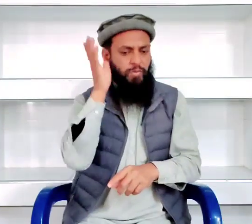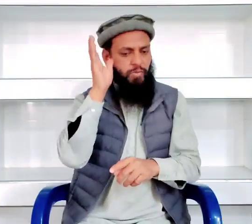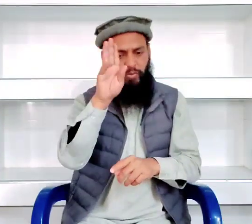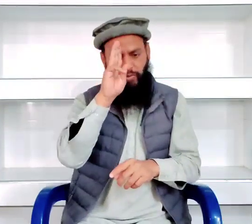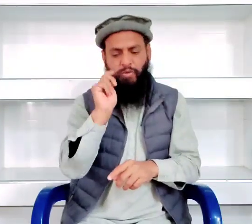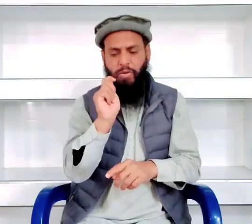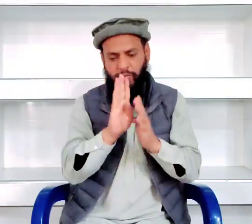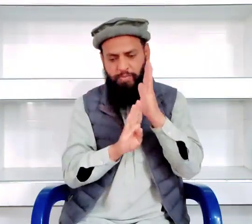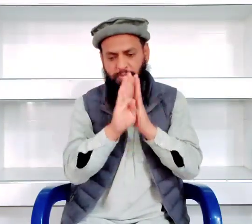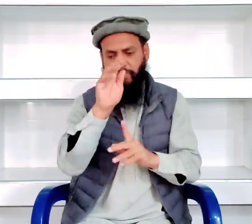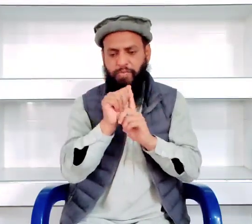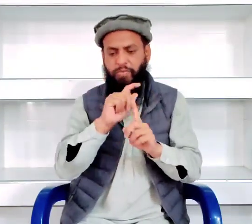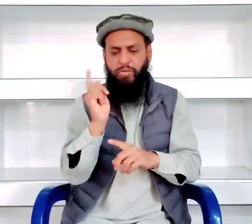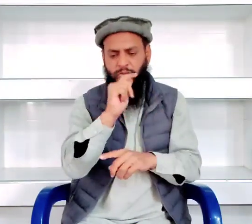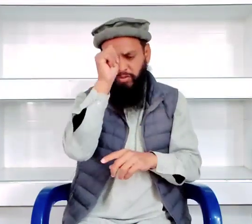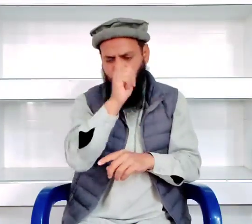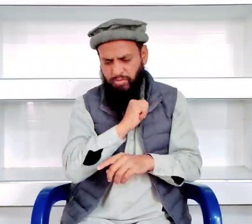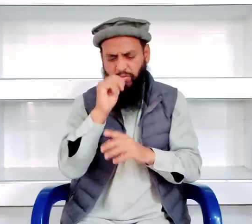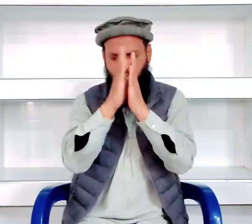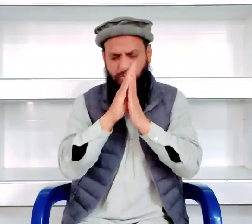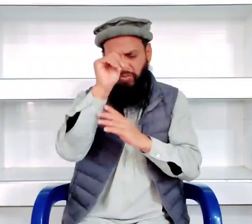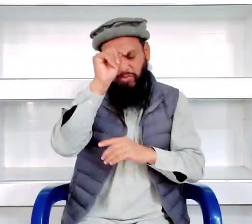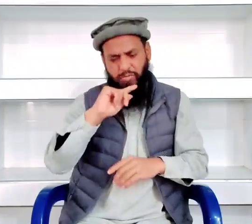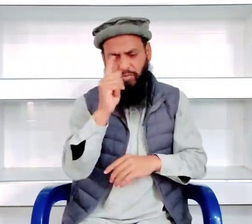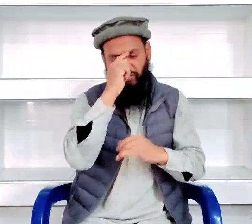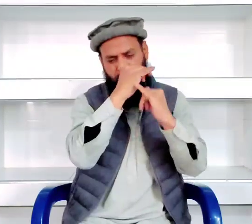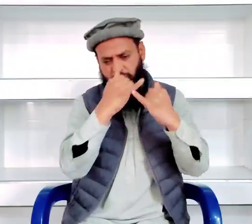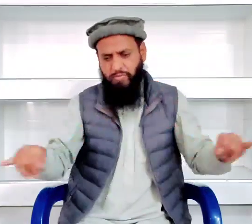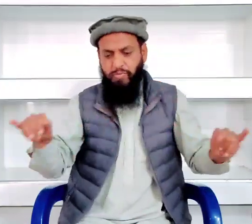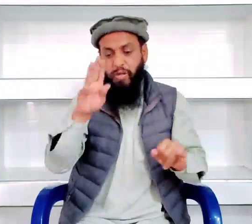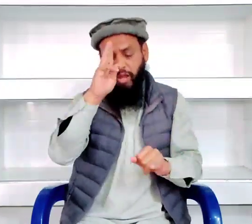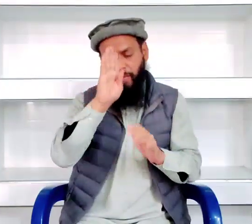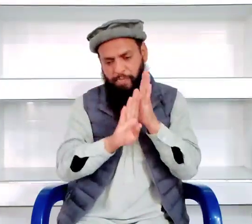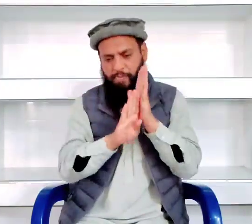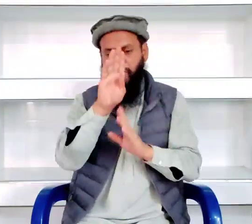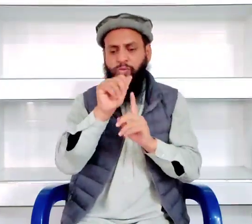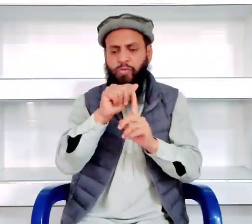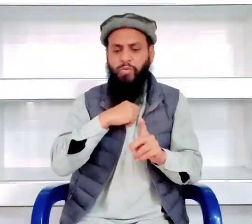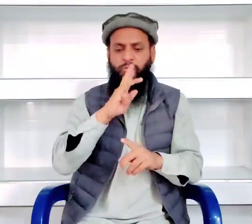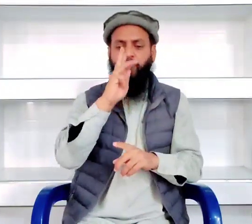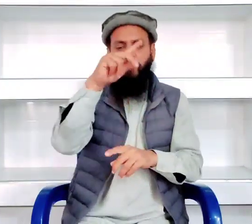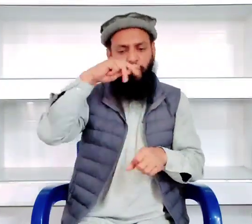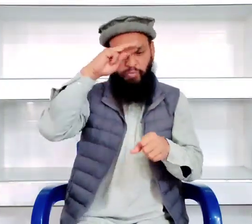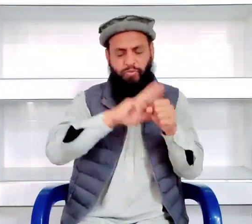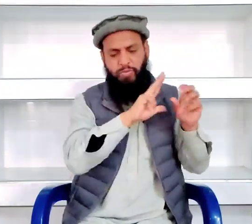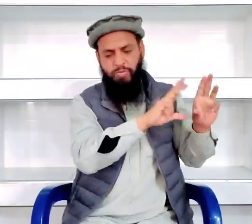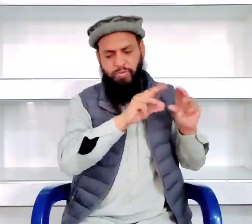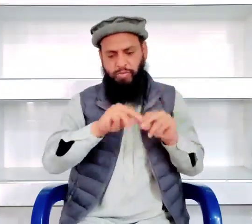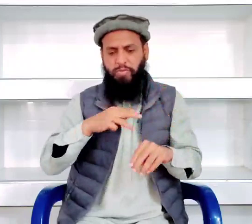الكفر والكافرين اللهم انصر من نصر دين سيدنا محمد صلى الله عليه وسلم